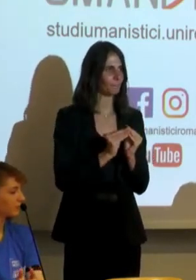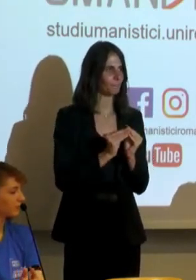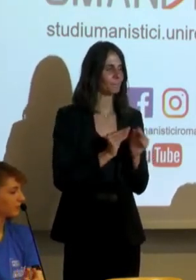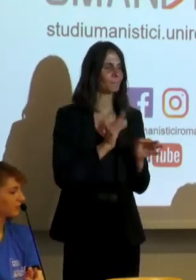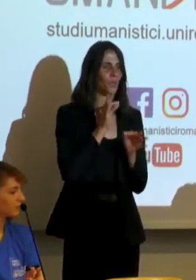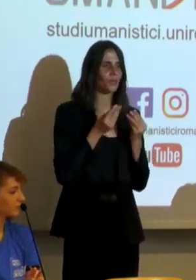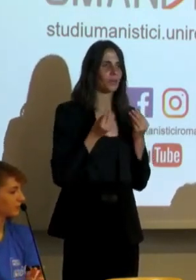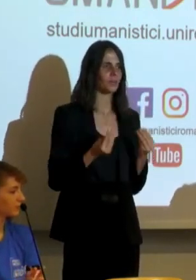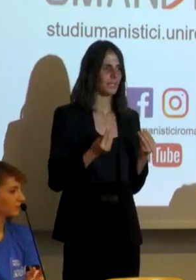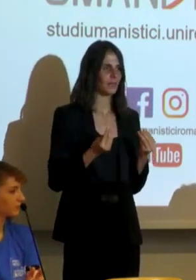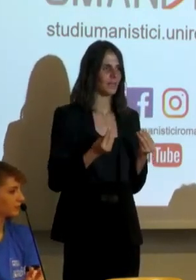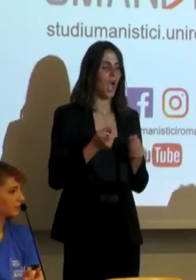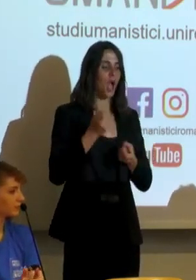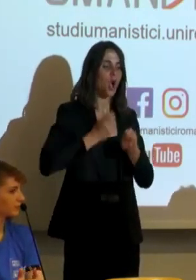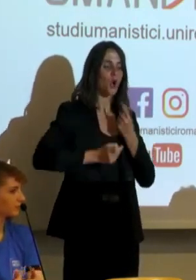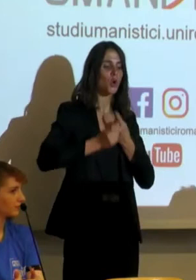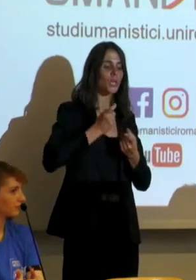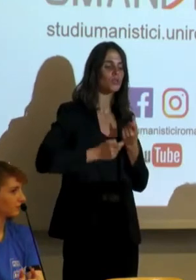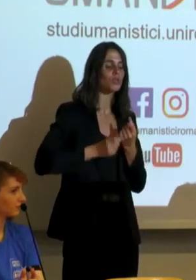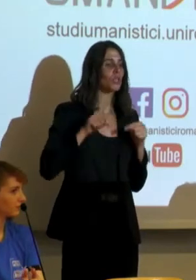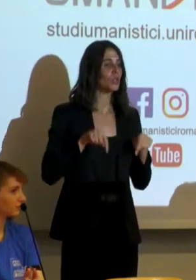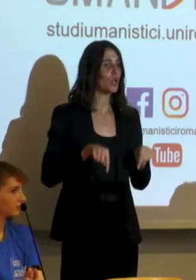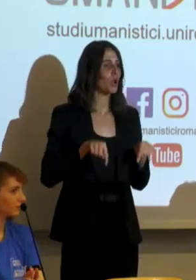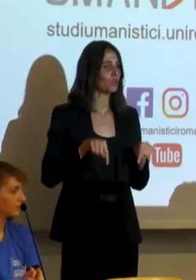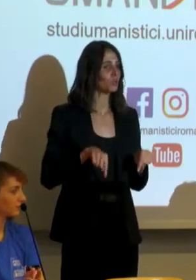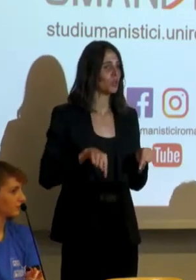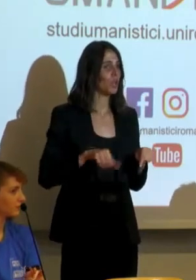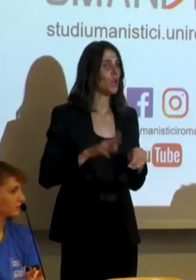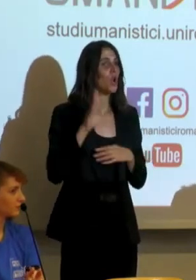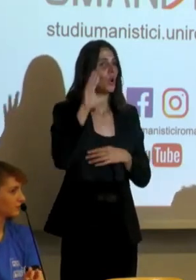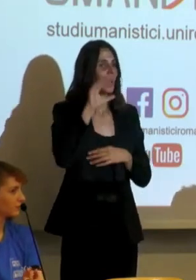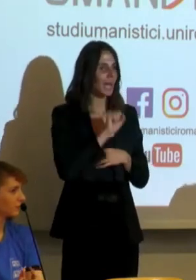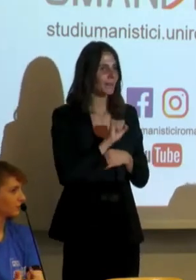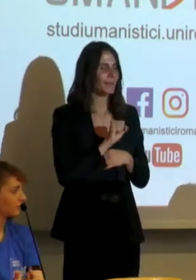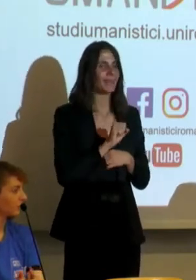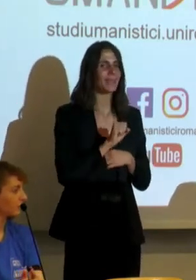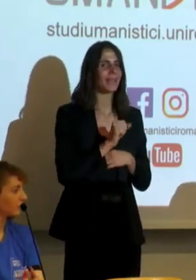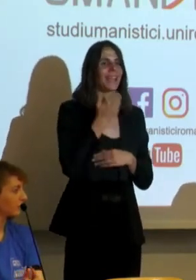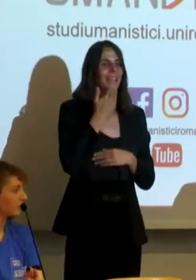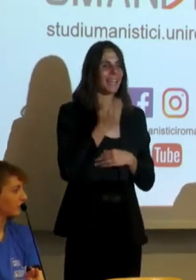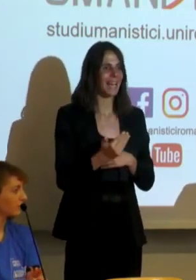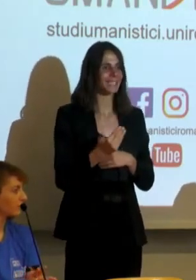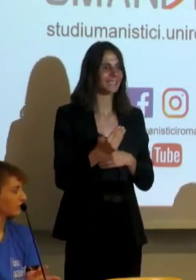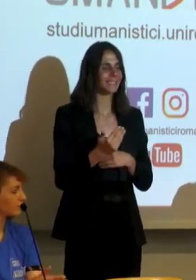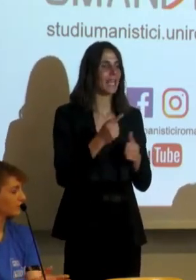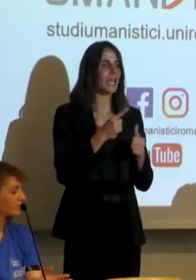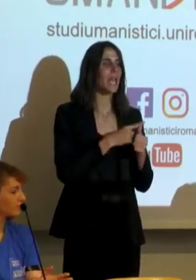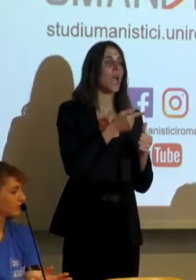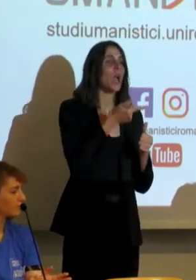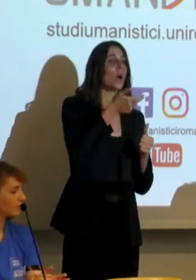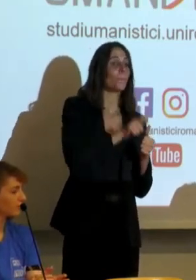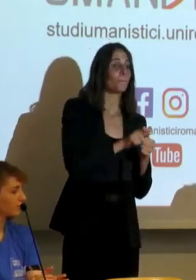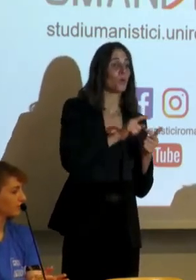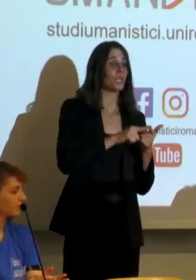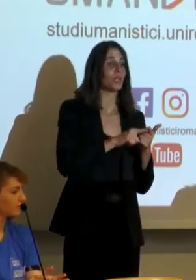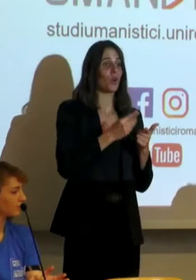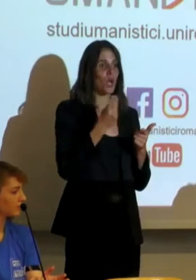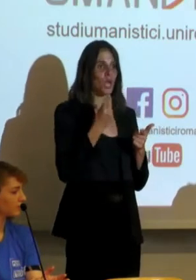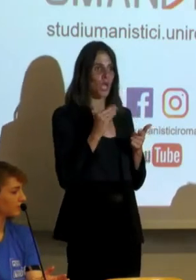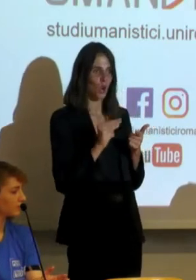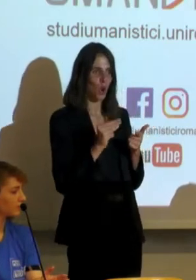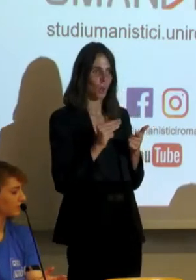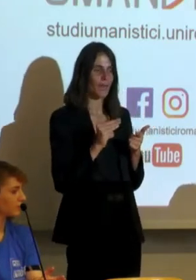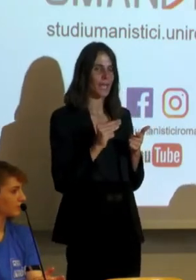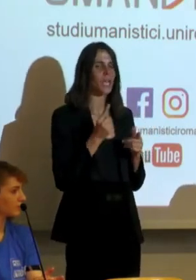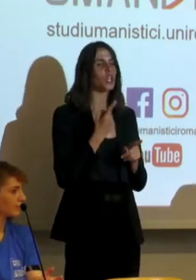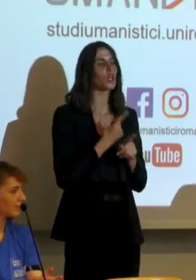comprendere le origini di oggi attraverso i perché e i come, imparare a studiare gli altri, a comprendere